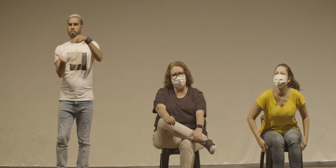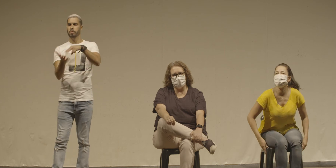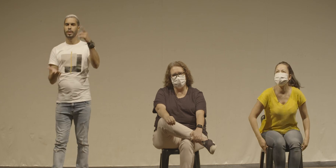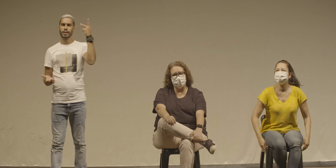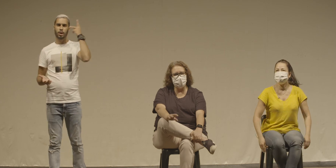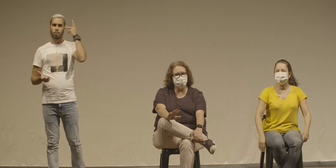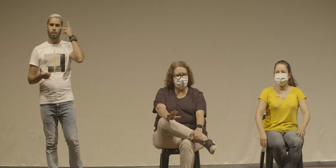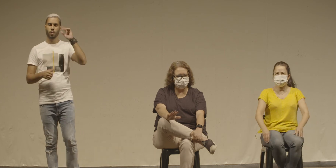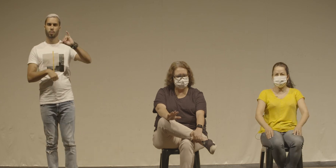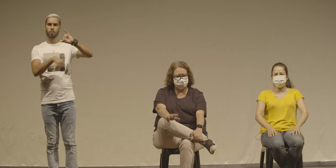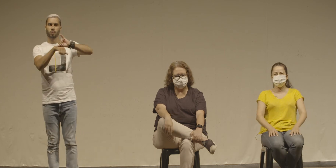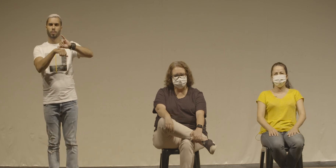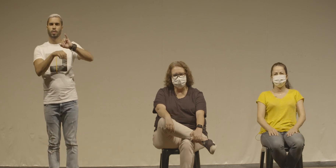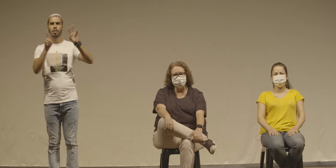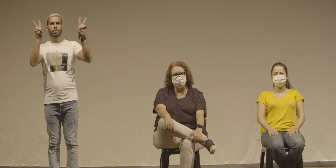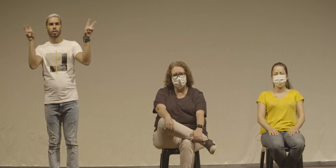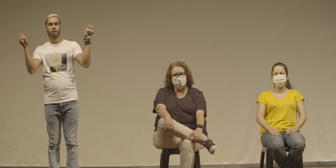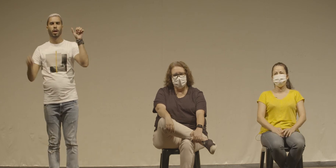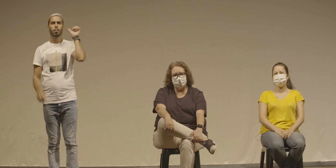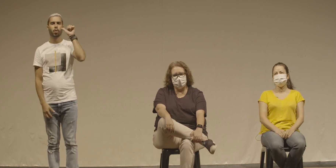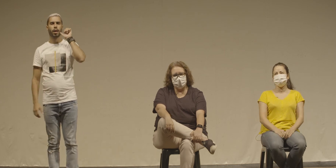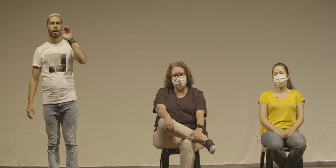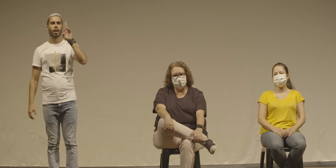se chamou Mulheres de Bronze,